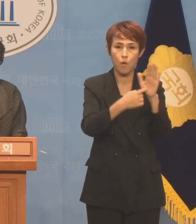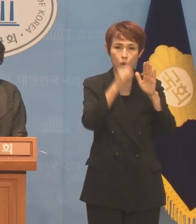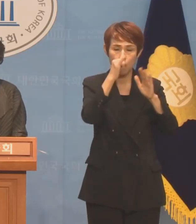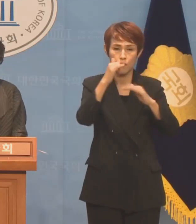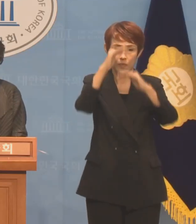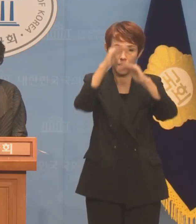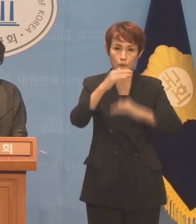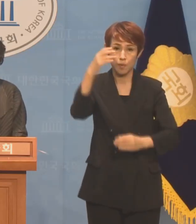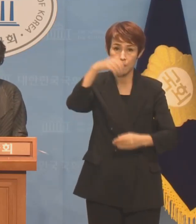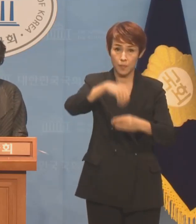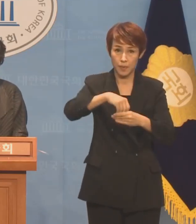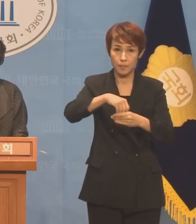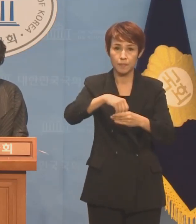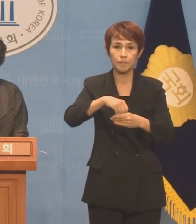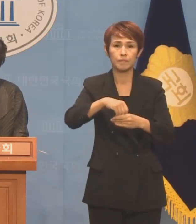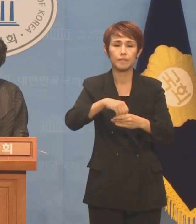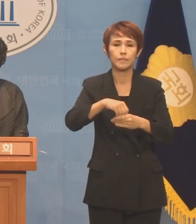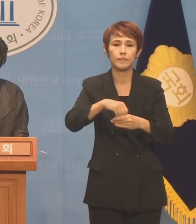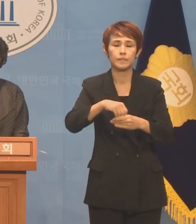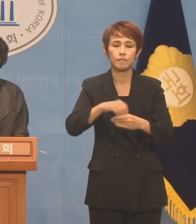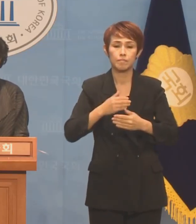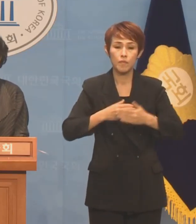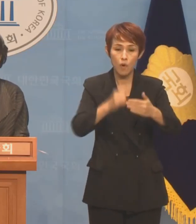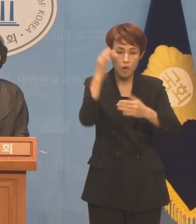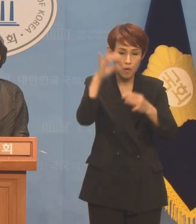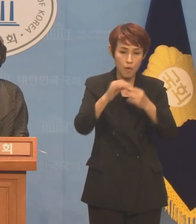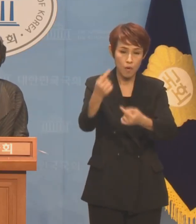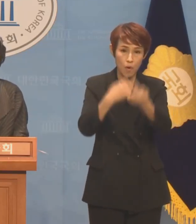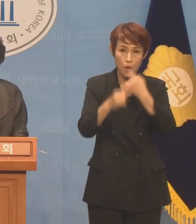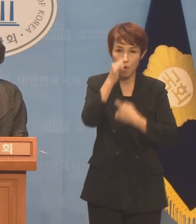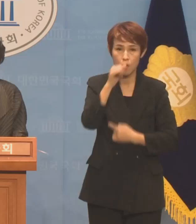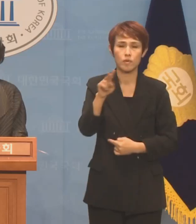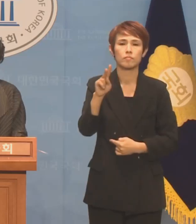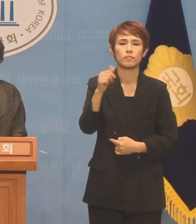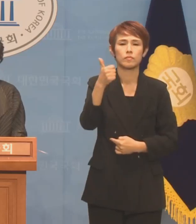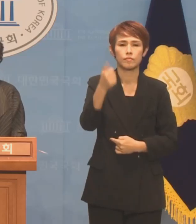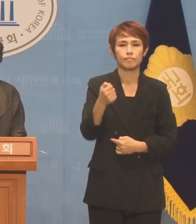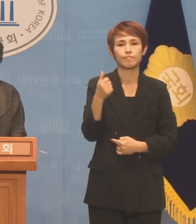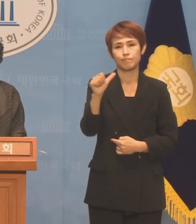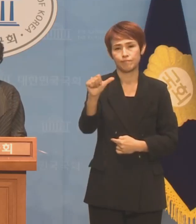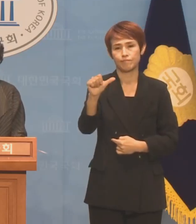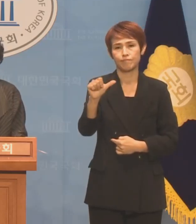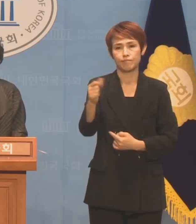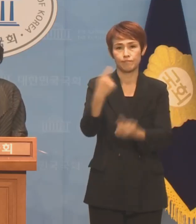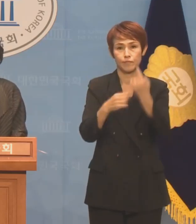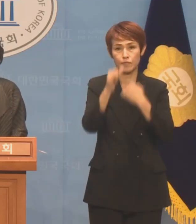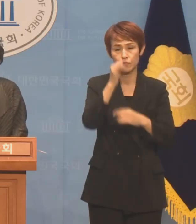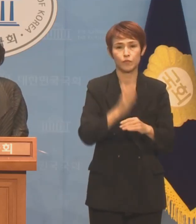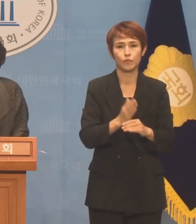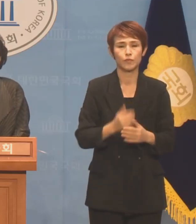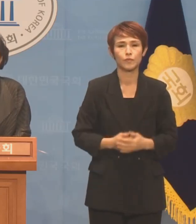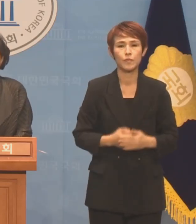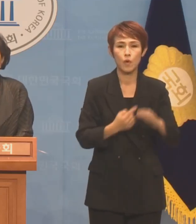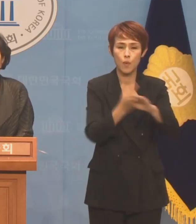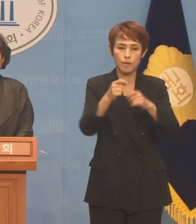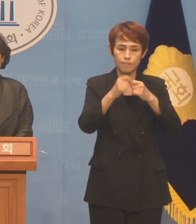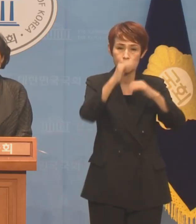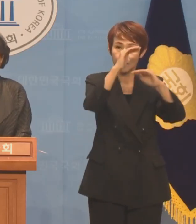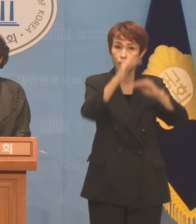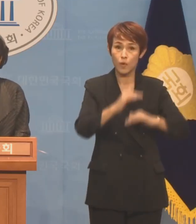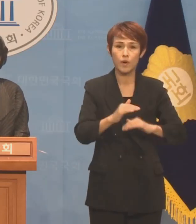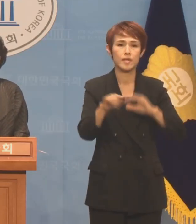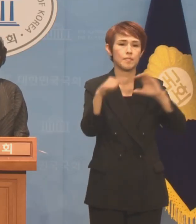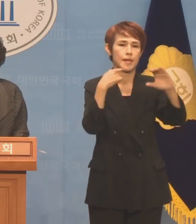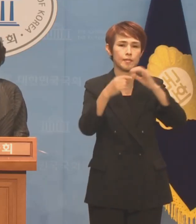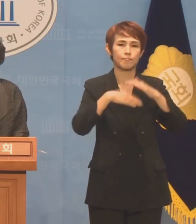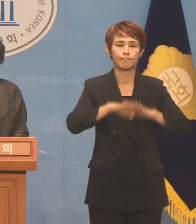청원을 포함해서 현재 동의 진행 중인 청원은 총 55건입니다. 기타 상세한 사항은